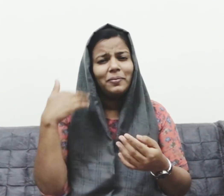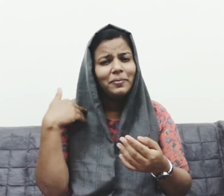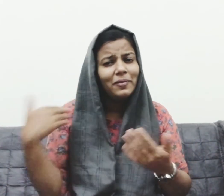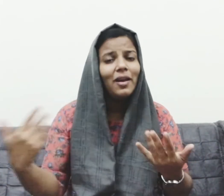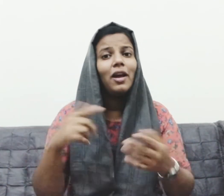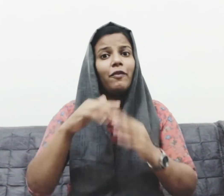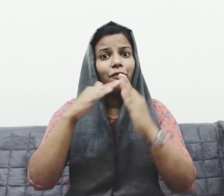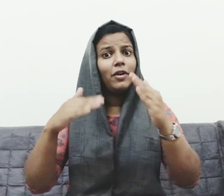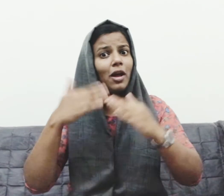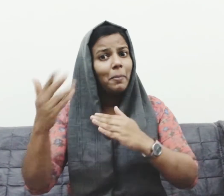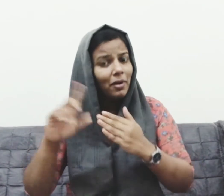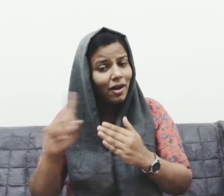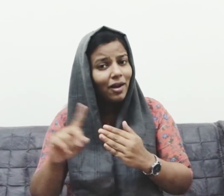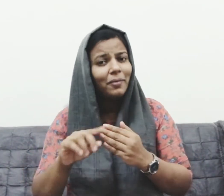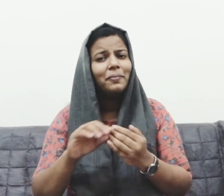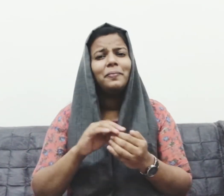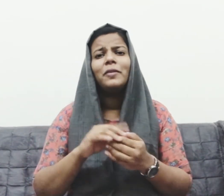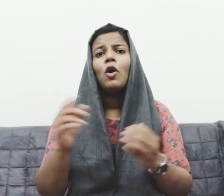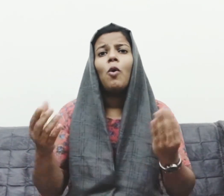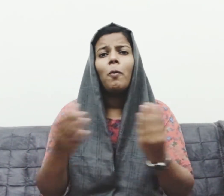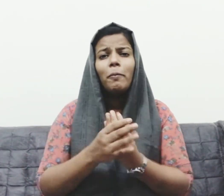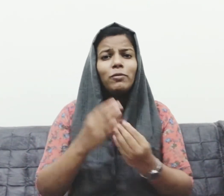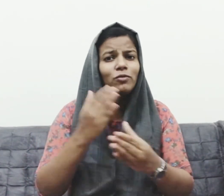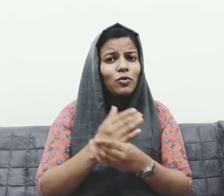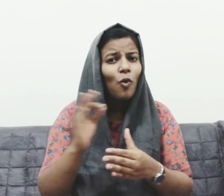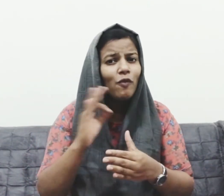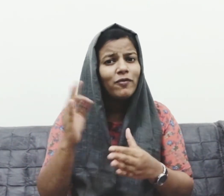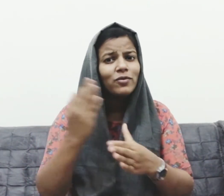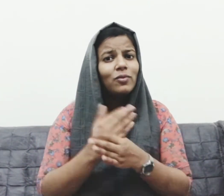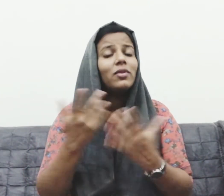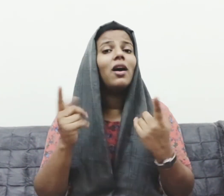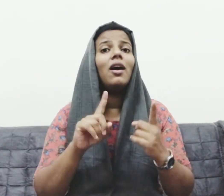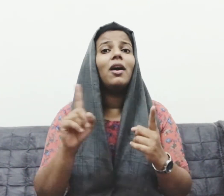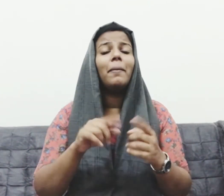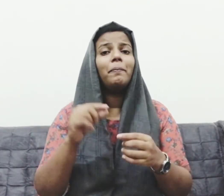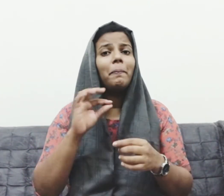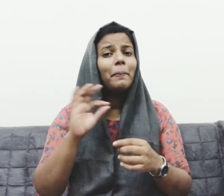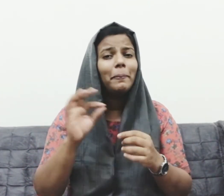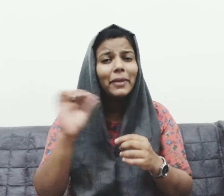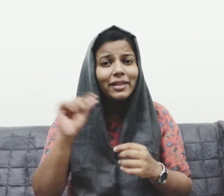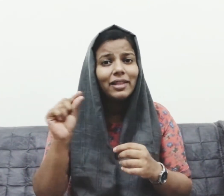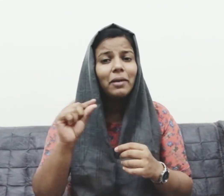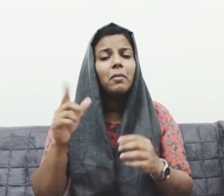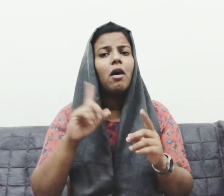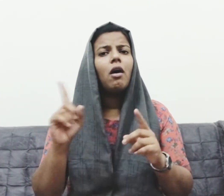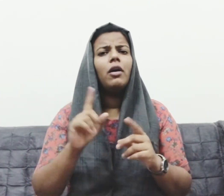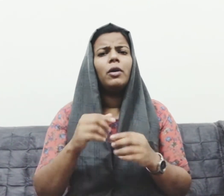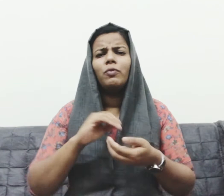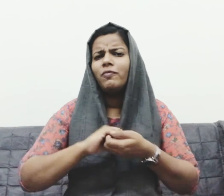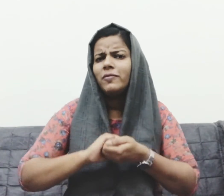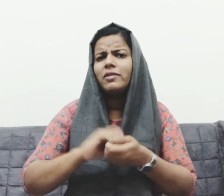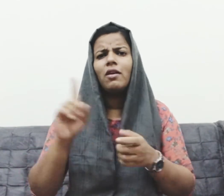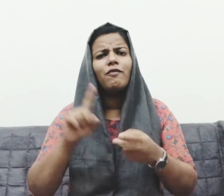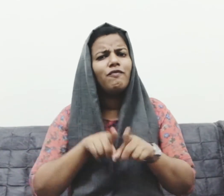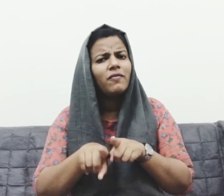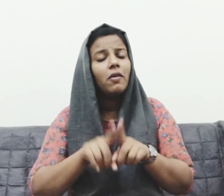സഹോദരിയോടായാലും അയൽവാസിയോടായാലും ആമേൻ, കൂടെ ജോലി ചെയ്യുന്നവരോടായാലും ആമേൻ, നമ്മുടെ ബന്ധുക്കളോടായാലും നമ്മുടെ മിത്രങ്ങളോടായാലും